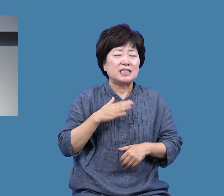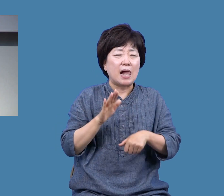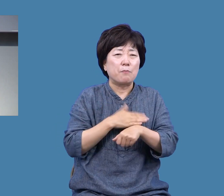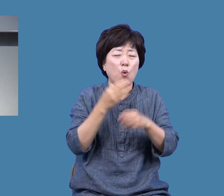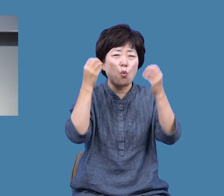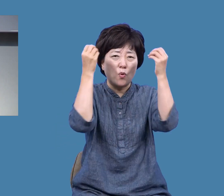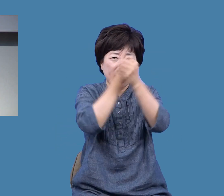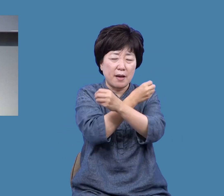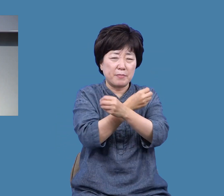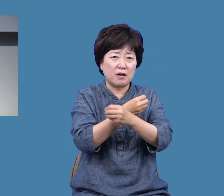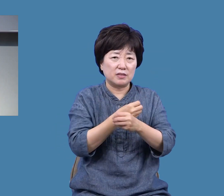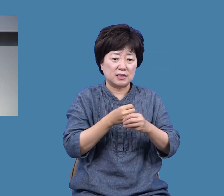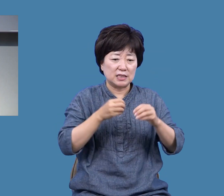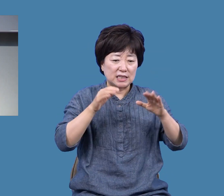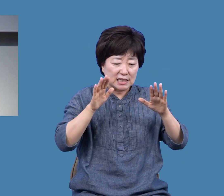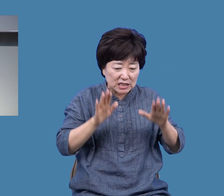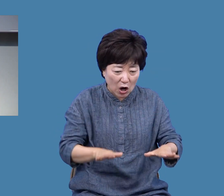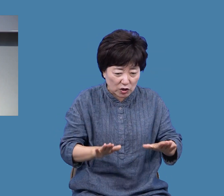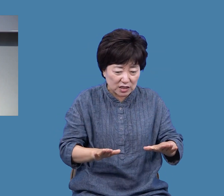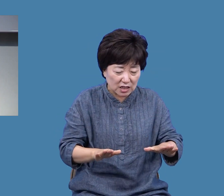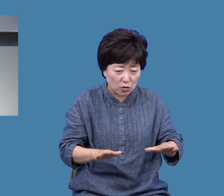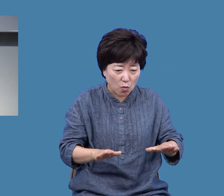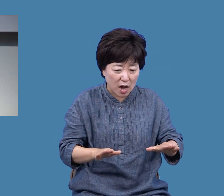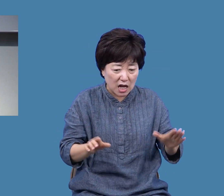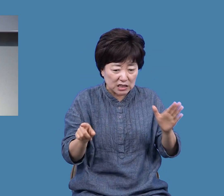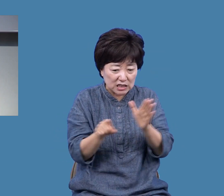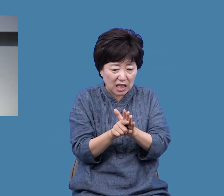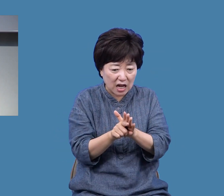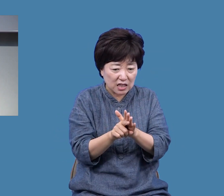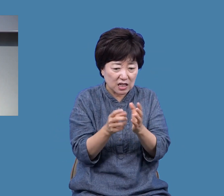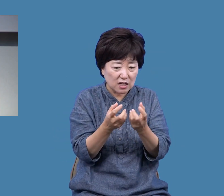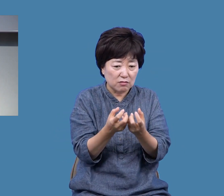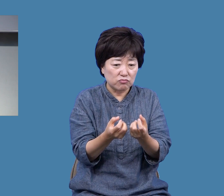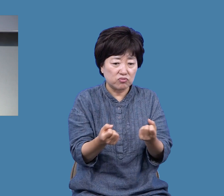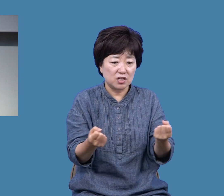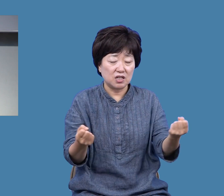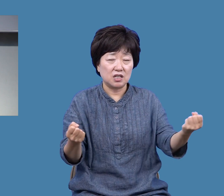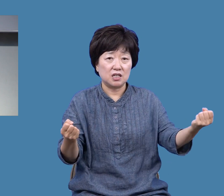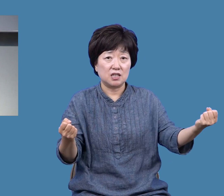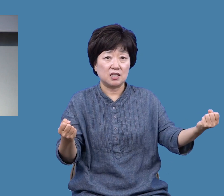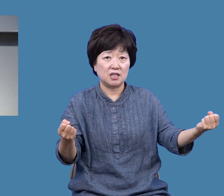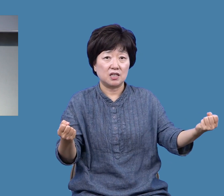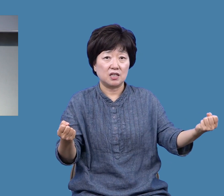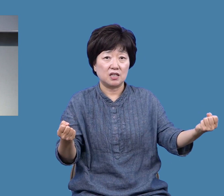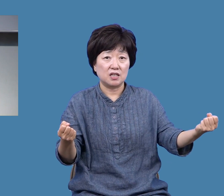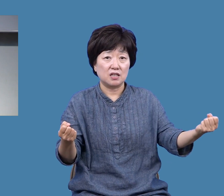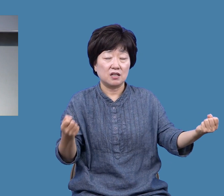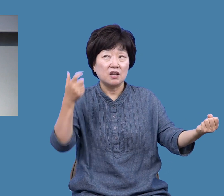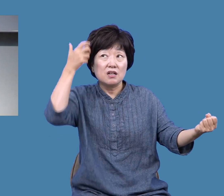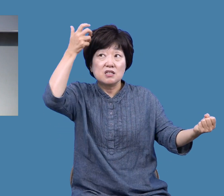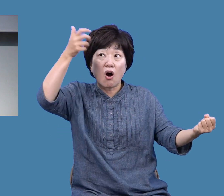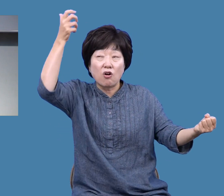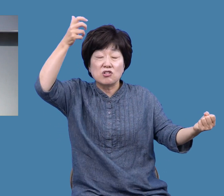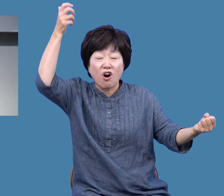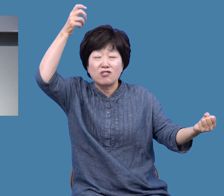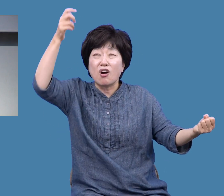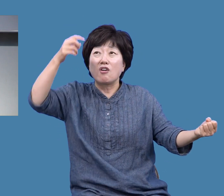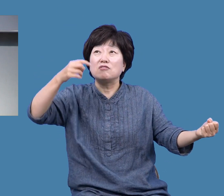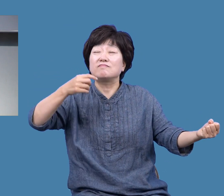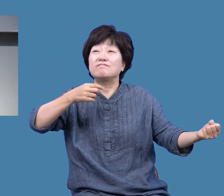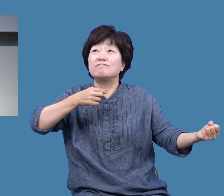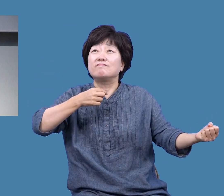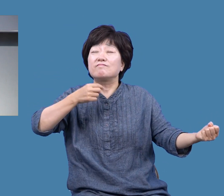되면 현실과 신앙이 분리돼 버려요. 현실과 신앙이 분리돼 버려서 영적인 것을 추구한다고